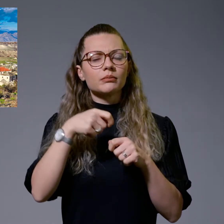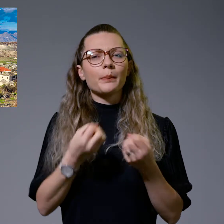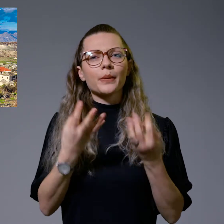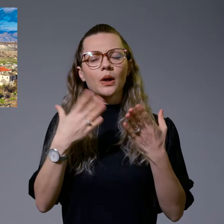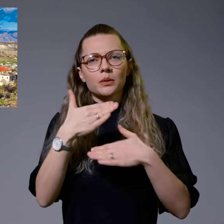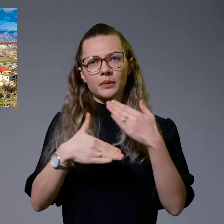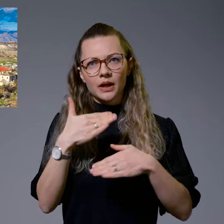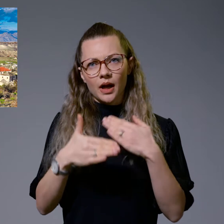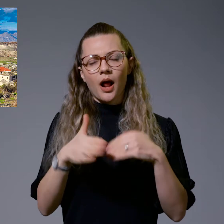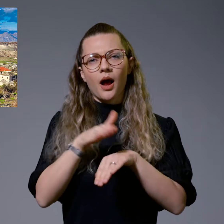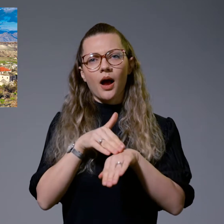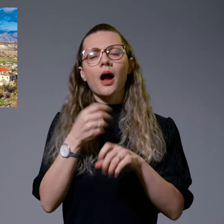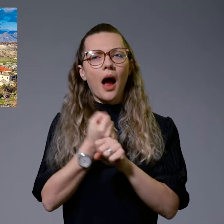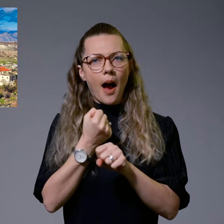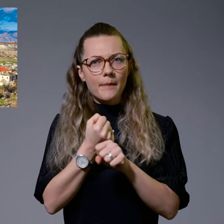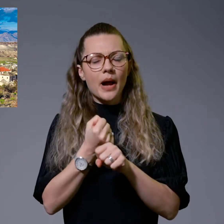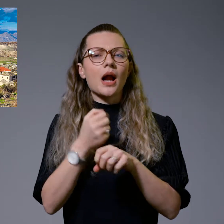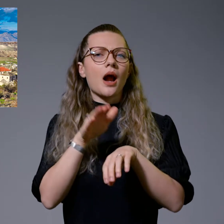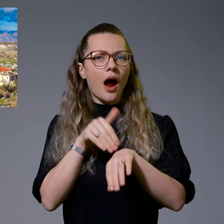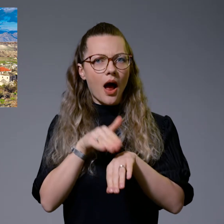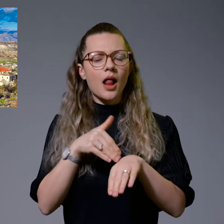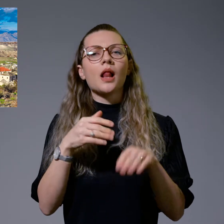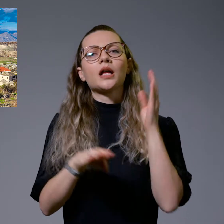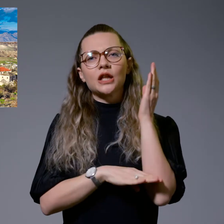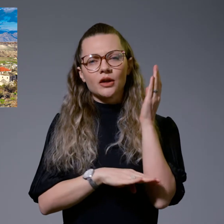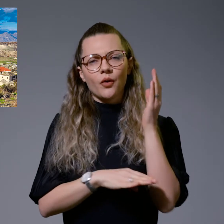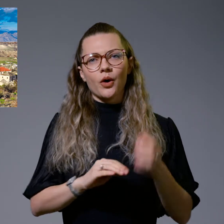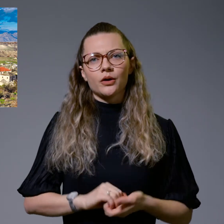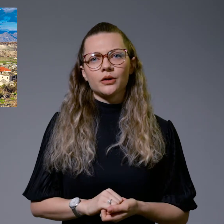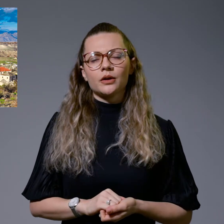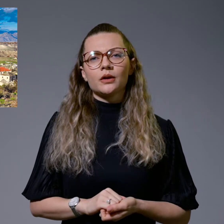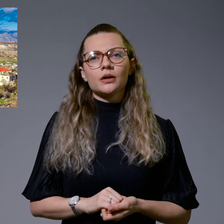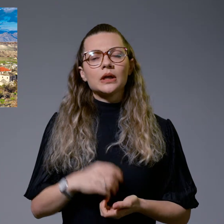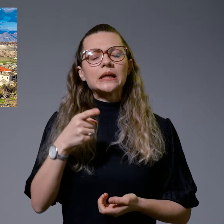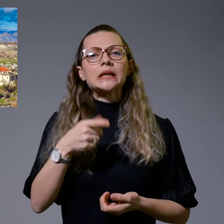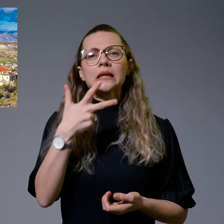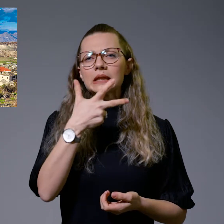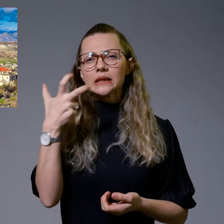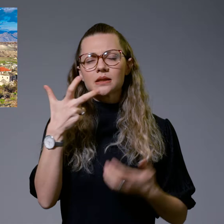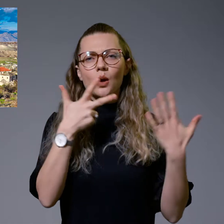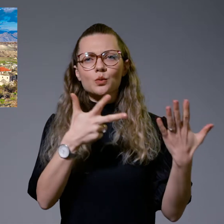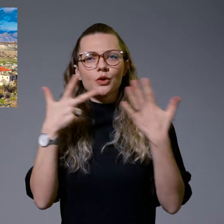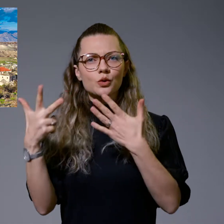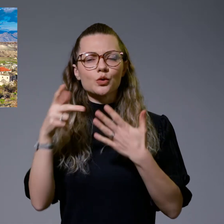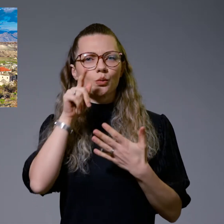материјал, камен, кал и дрво. Од 388 жители во